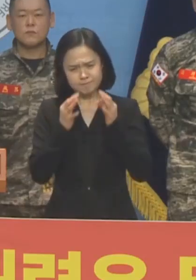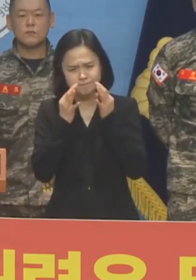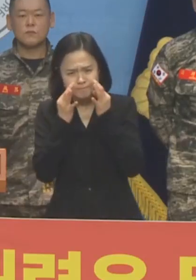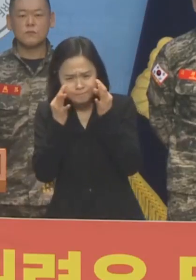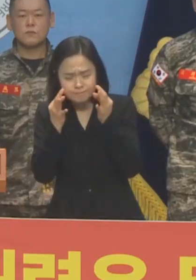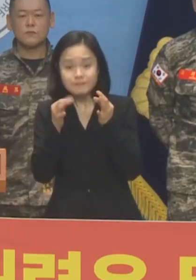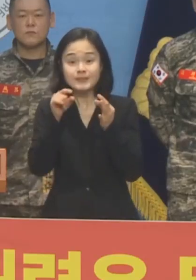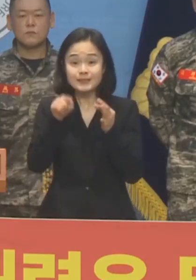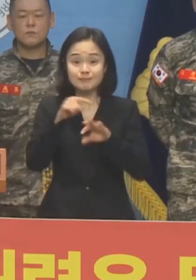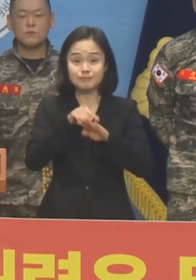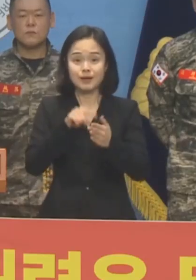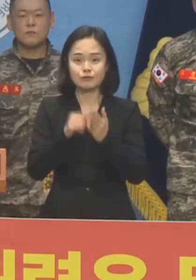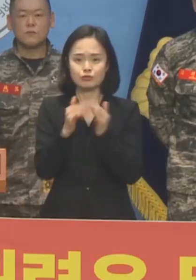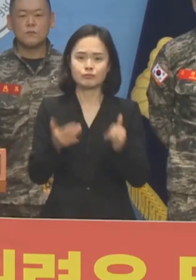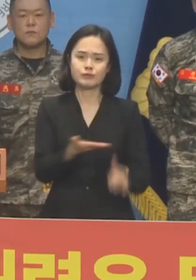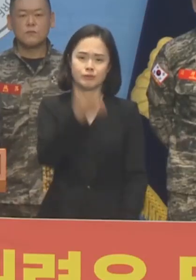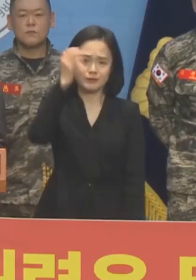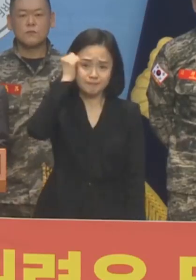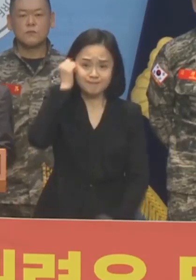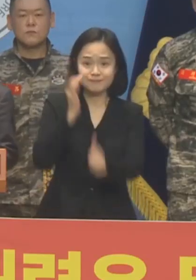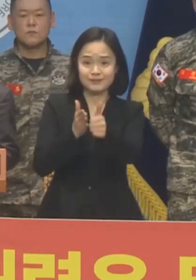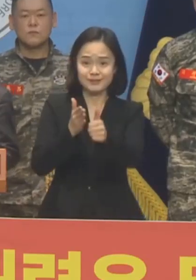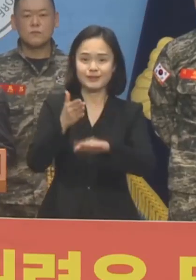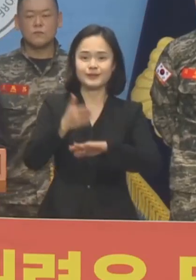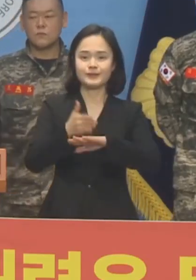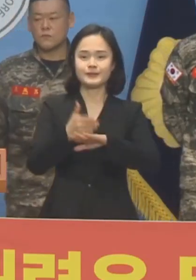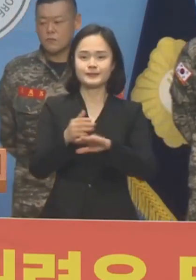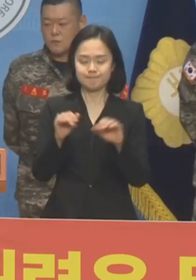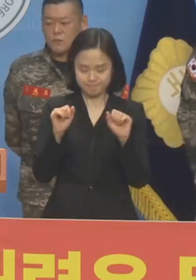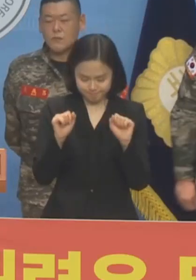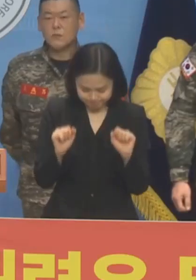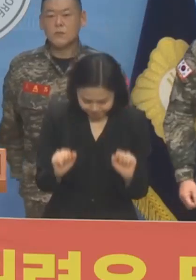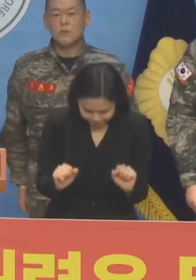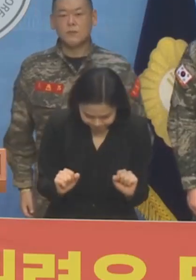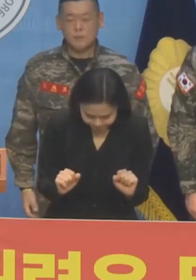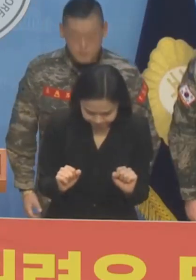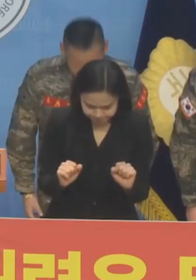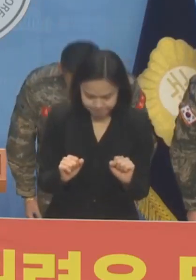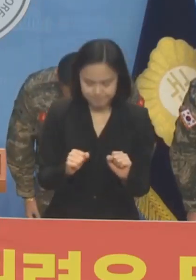주십사 다시 한번 요청드립니다. 고맙습니다.